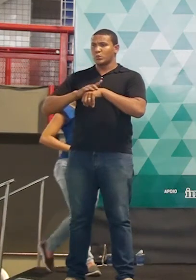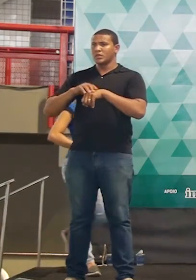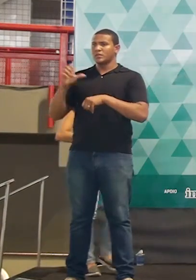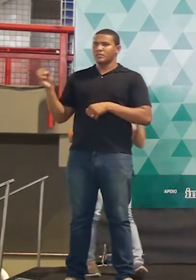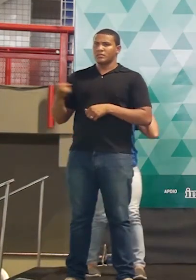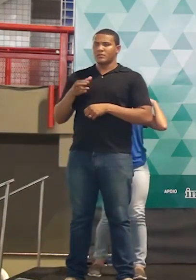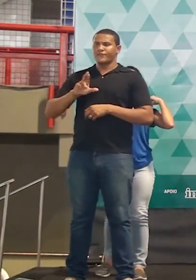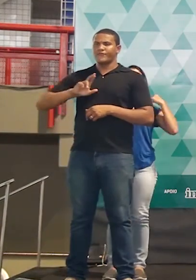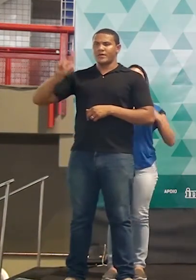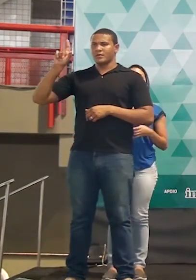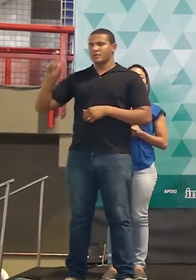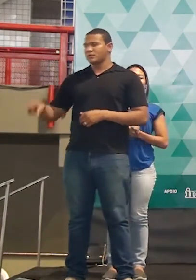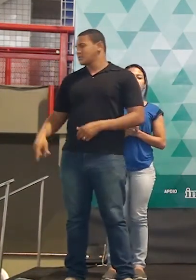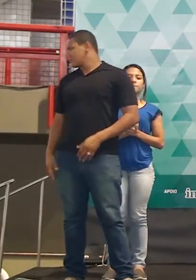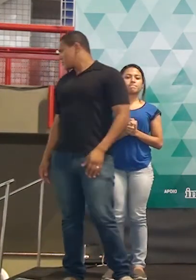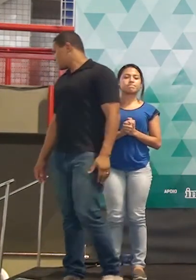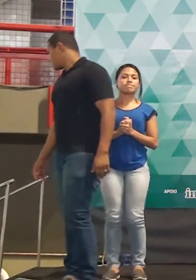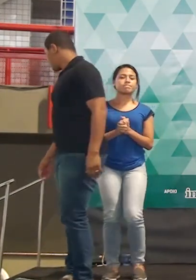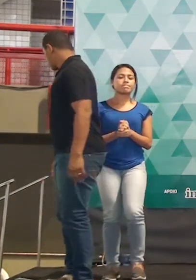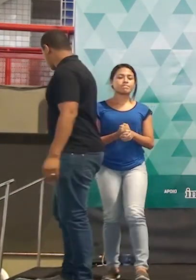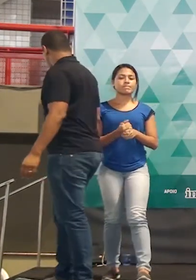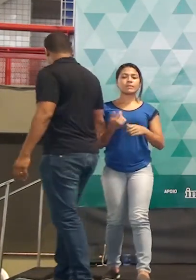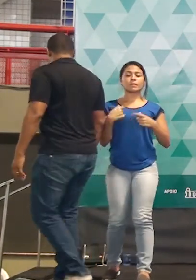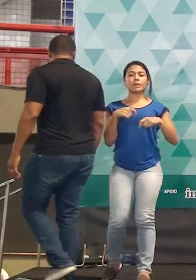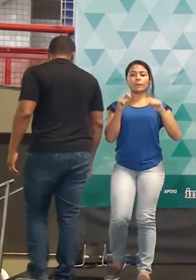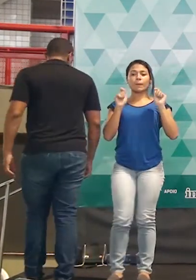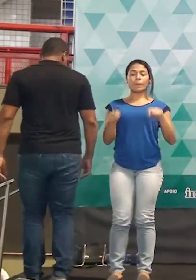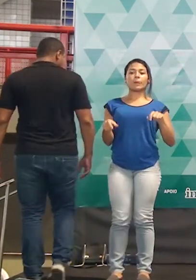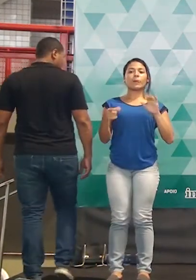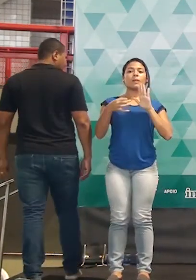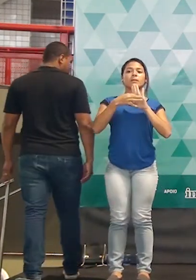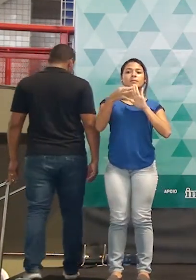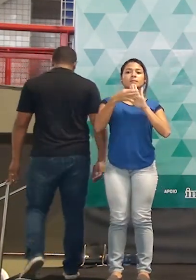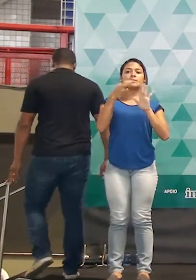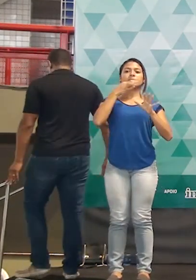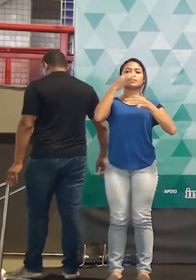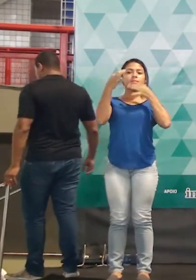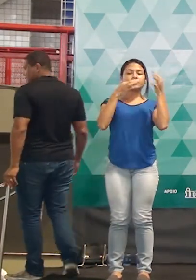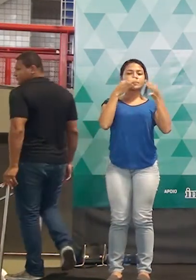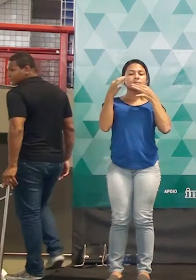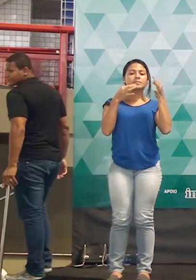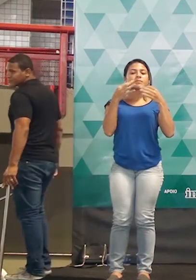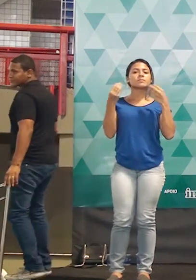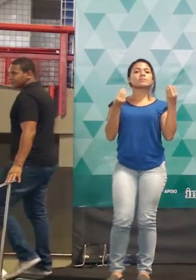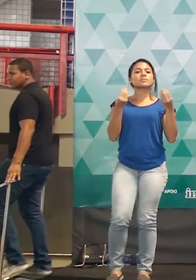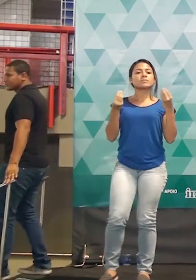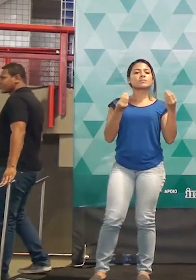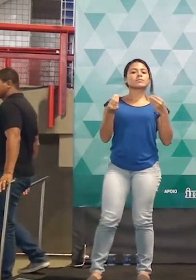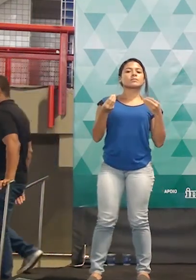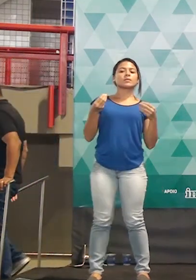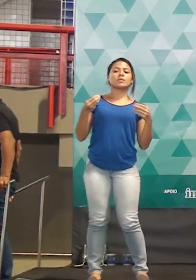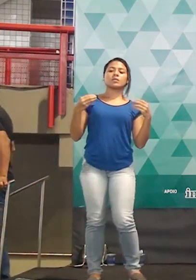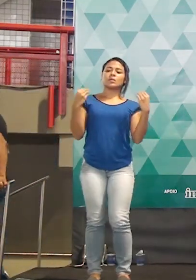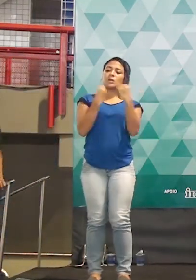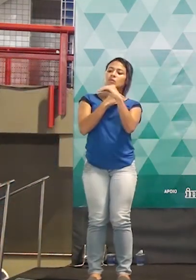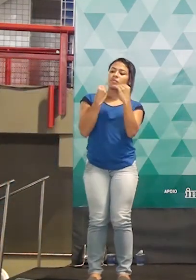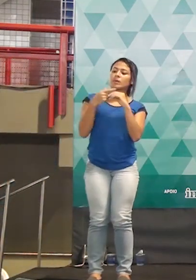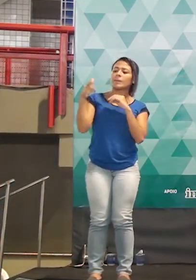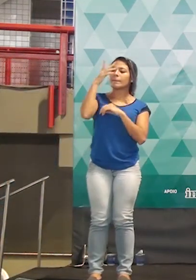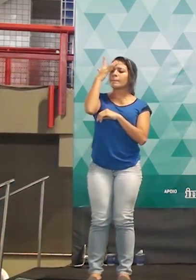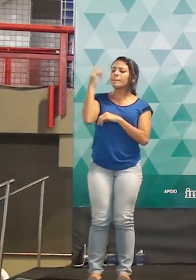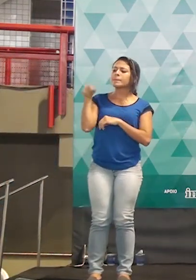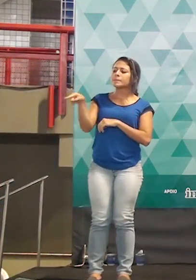enfermidades. Citação. Eu posso argumentar convencendo alguém de que eu estou